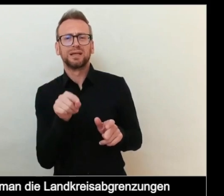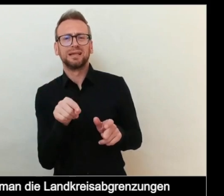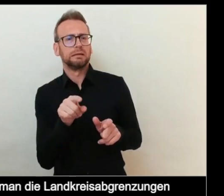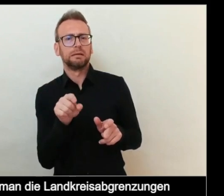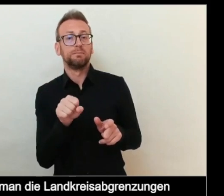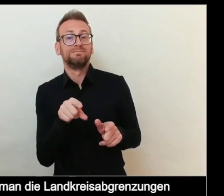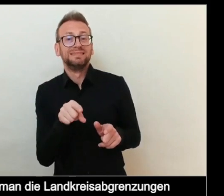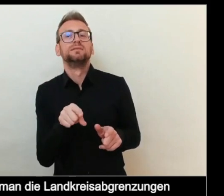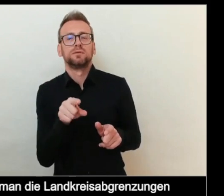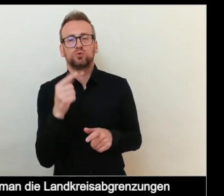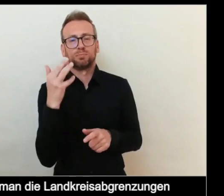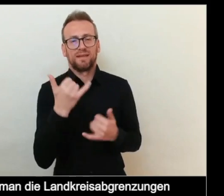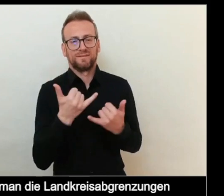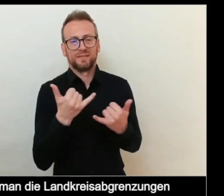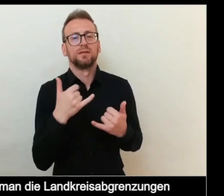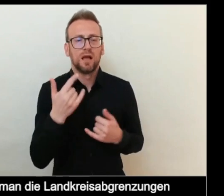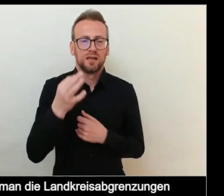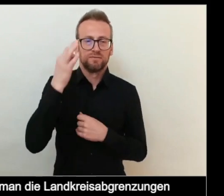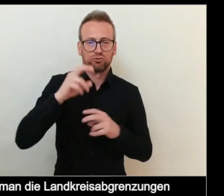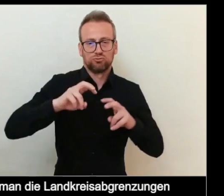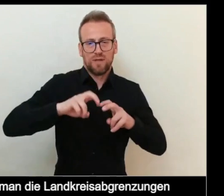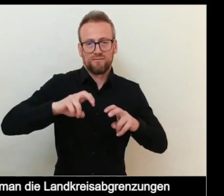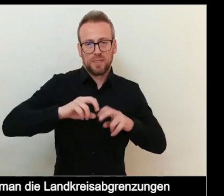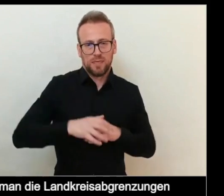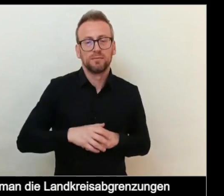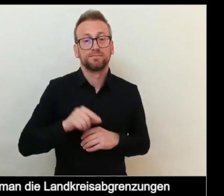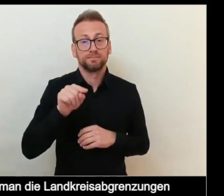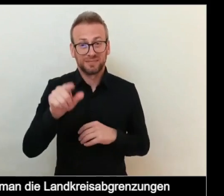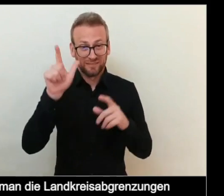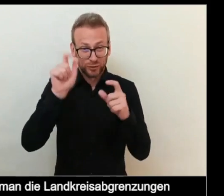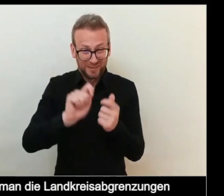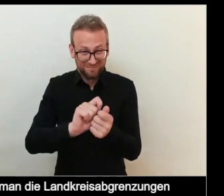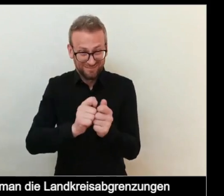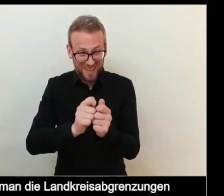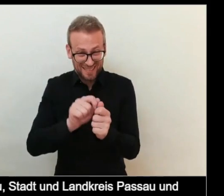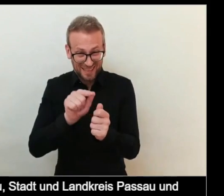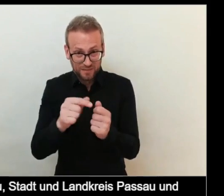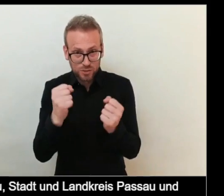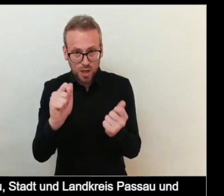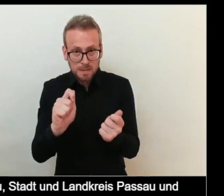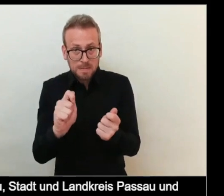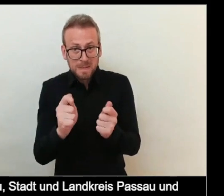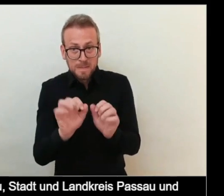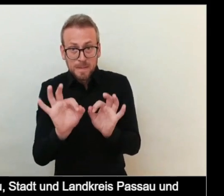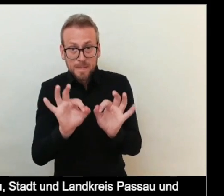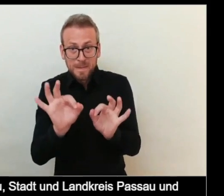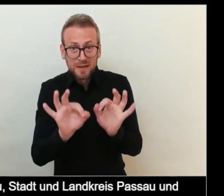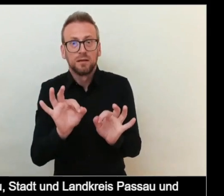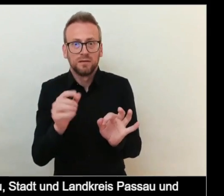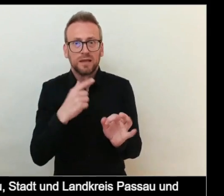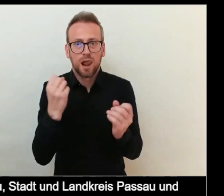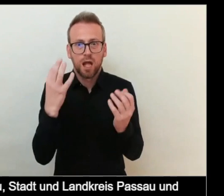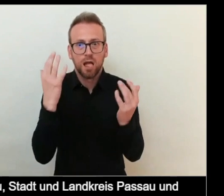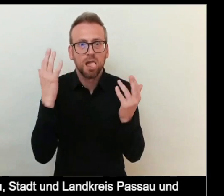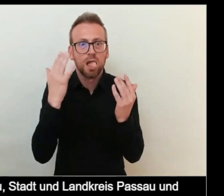Regelungswerk hingeworfen bekommt, mit dem man einfach in der Praxis ganz schwer nur umgehen kann. Deshalb unsere Forderung, die Dinge nachzubessern, dann wird man sehen.